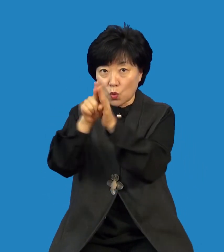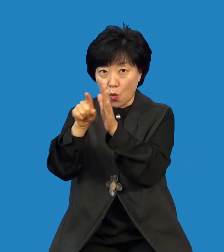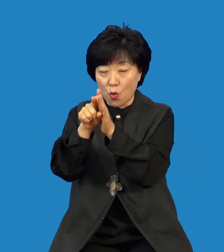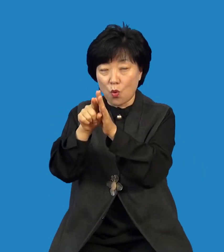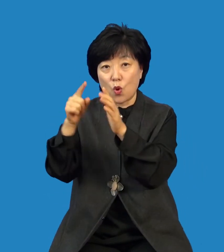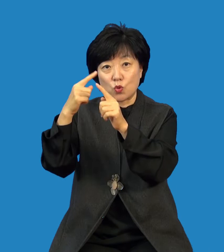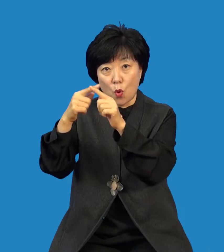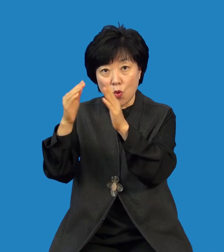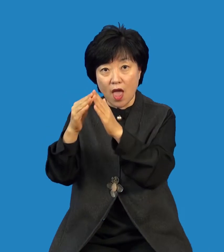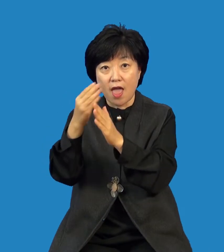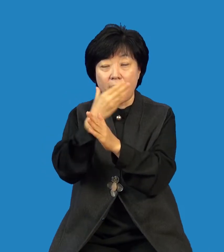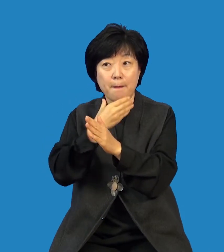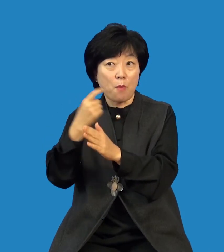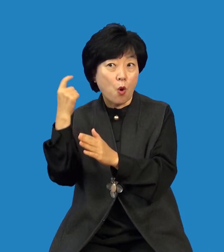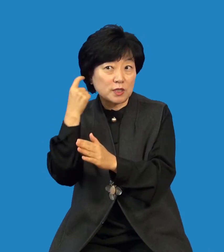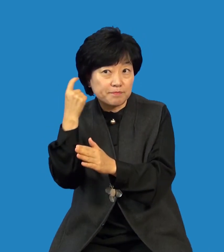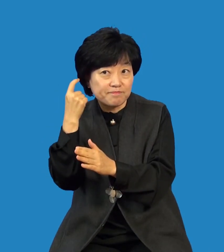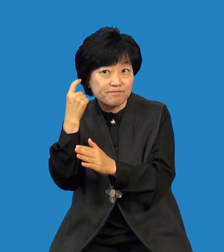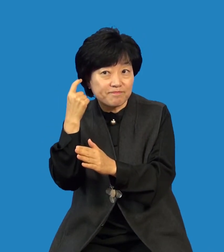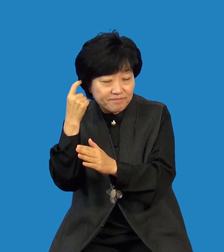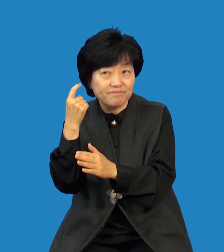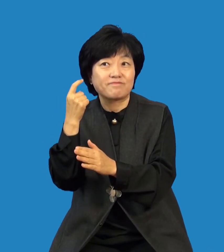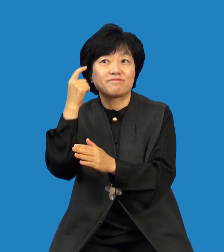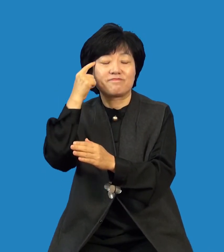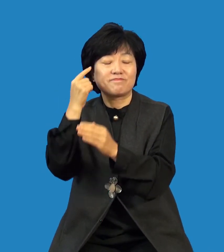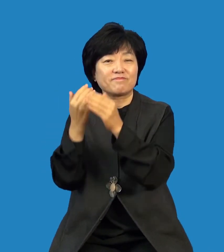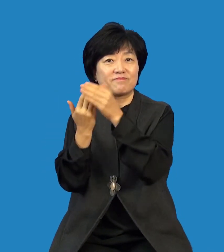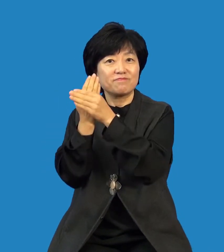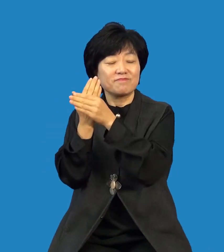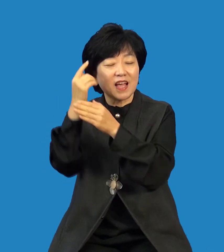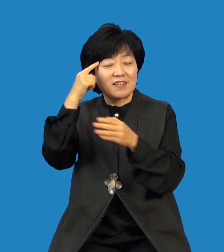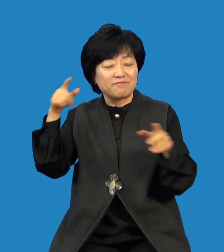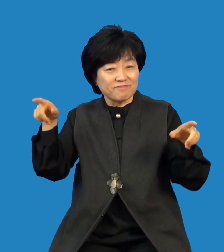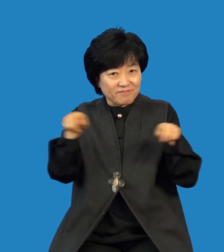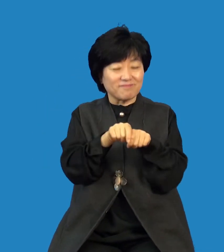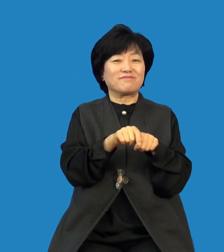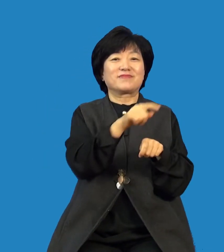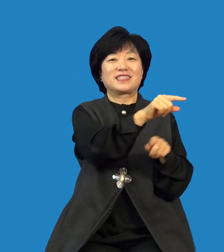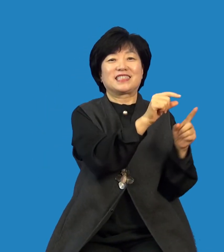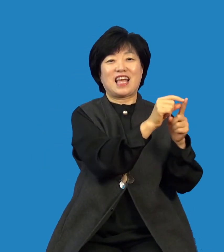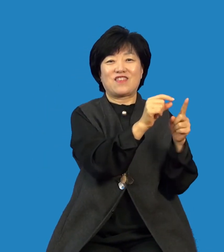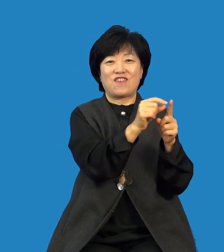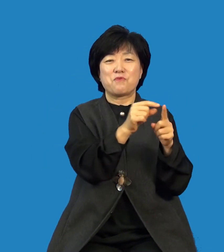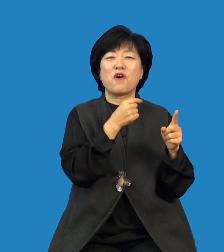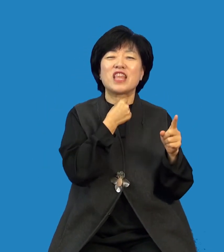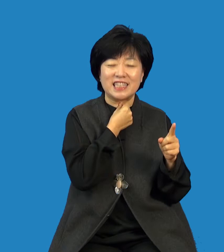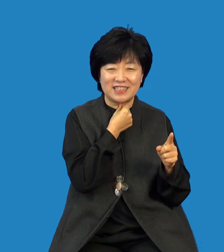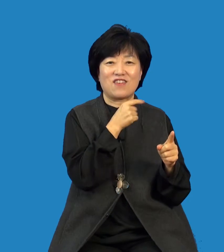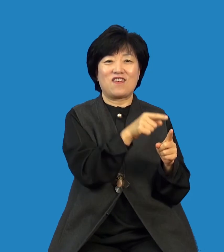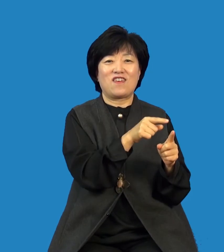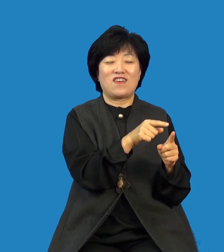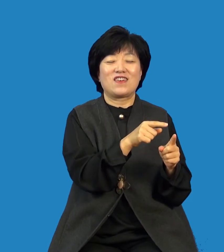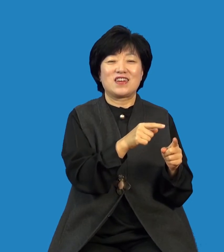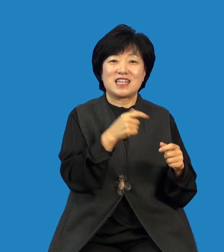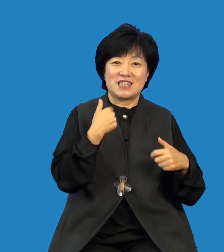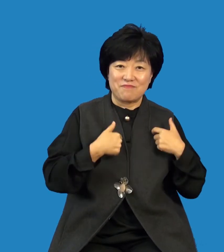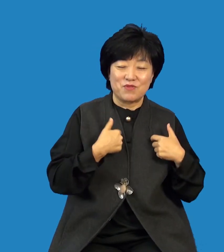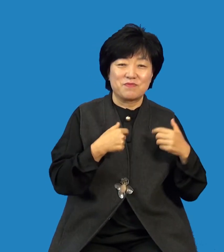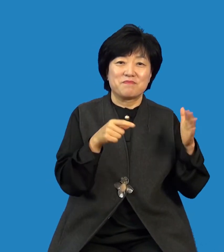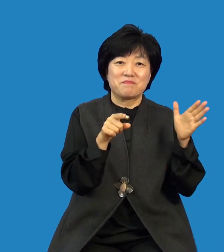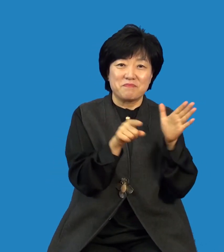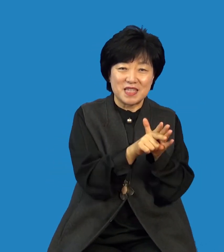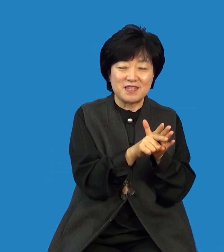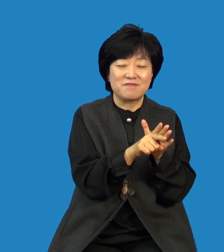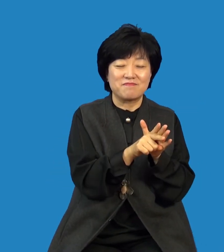뭐 복음 뭐 이랬을 때 딱 떠오르는 단어들, 어쩌면 여러분들이 가장 원하는 것들이 그 단어들이 아닐까 합니다. 뭐 기쁨이 될 수도 있고 믿음이 될 수도